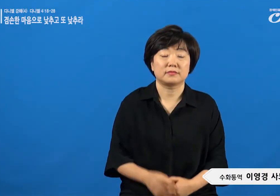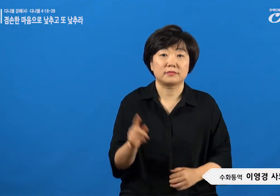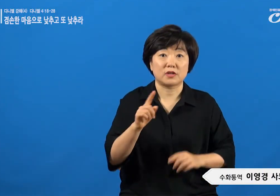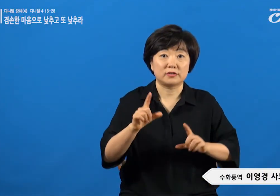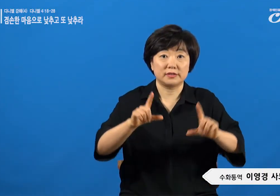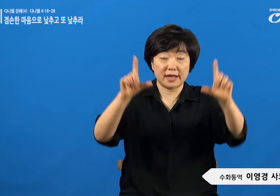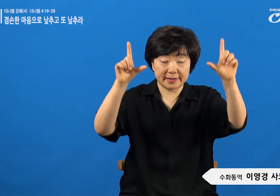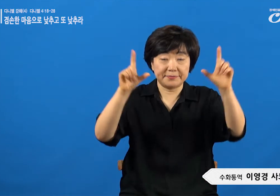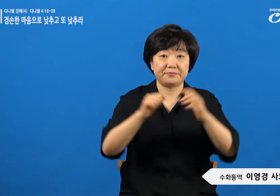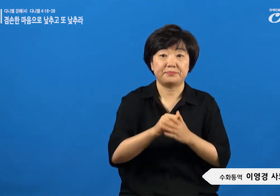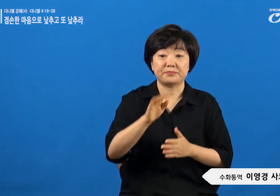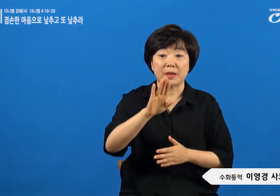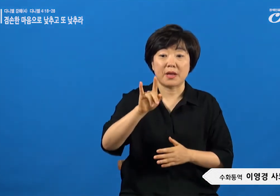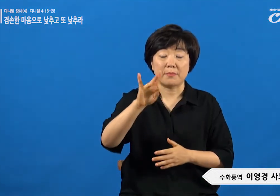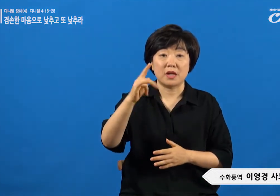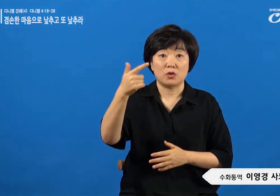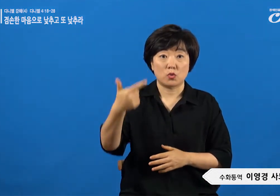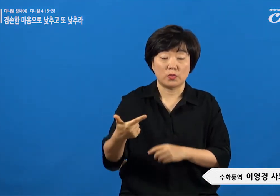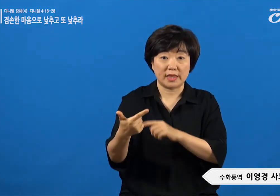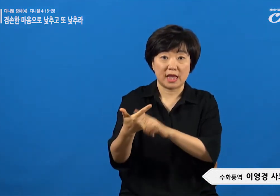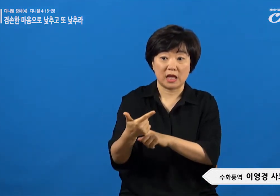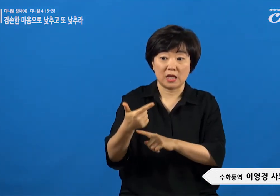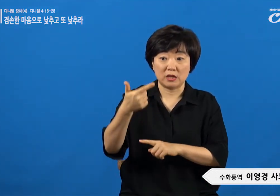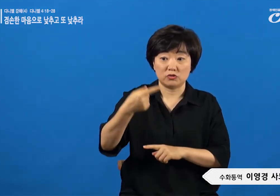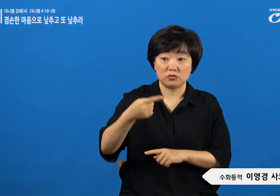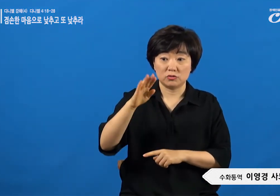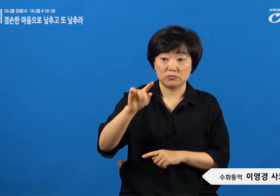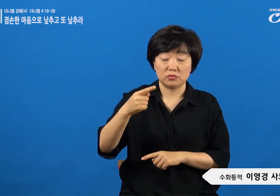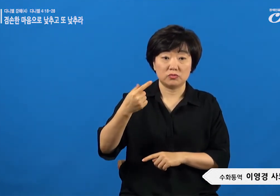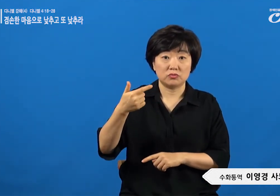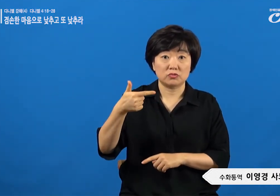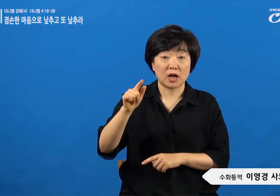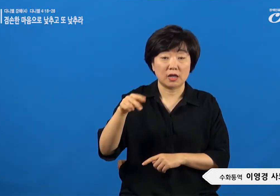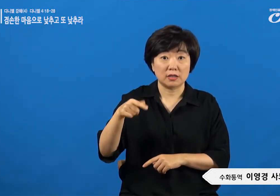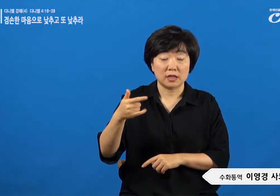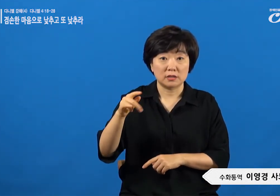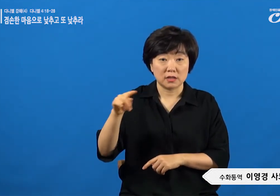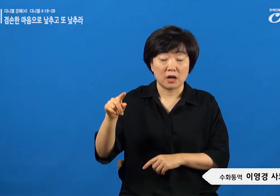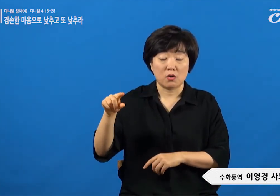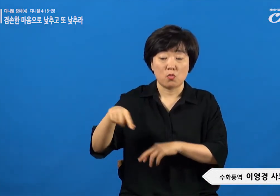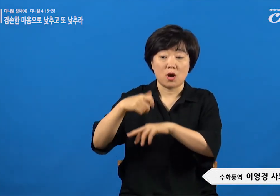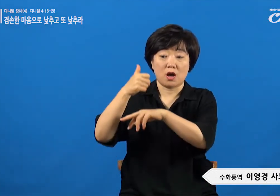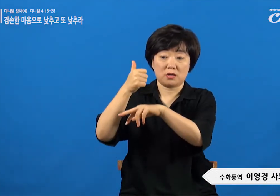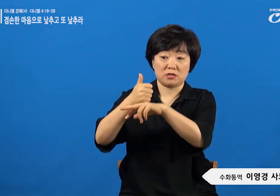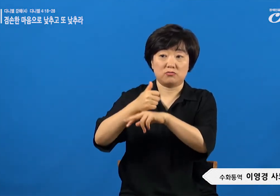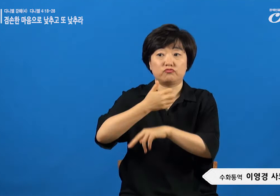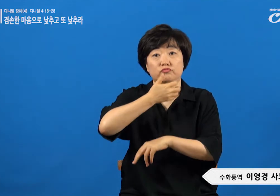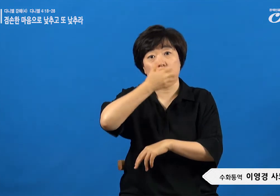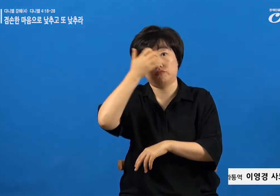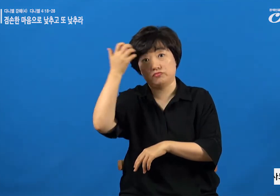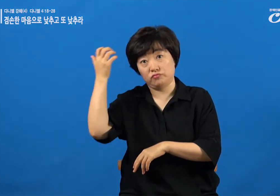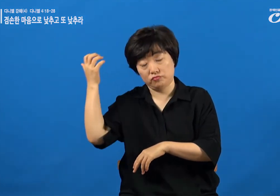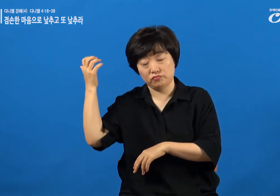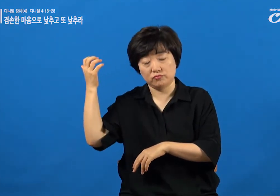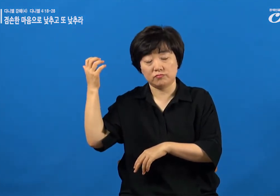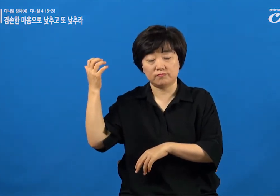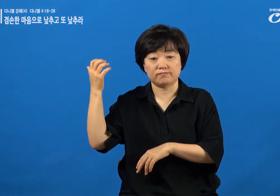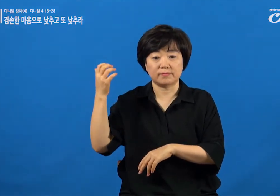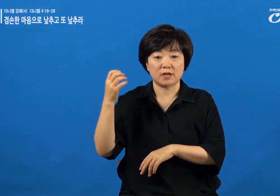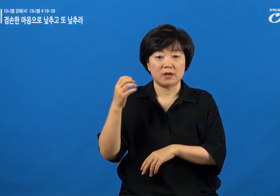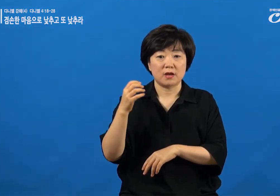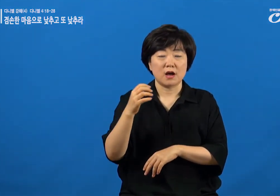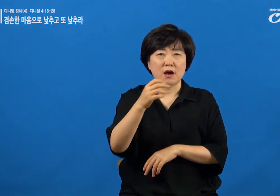어느 날 바벨론의 느부갓네살 왕이 꿈을 꾸었습니다. 눈앞에 한 거대한